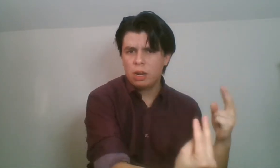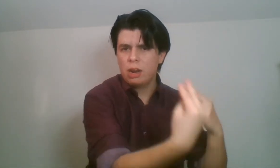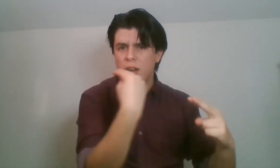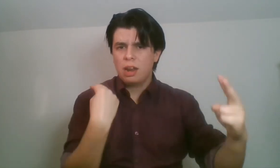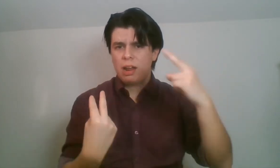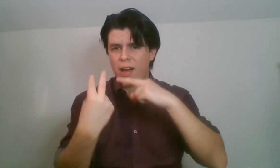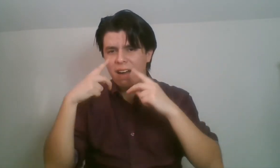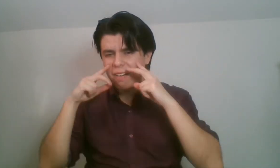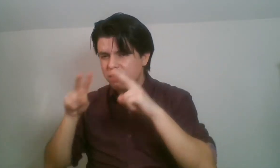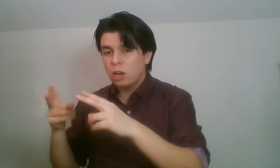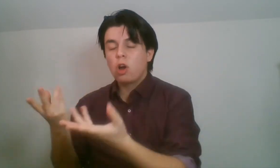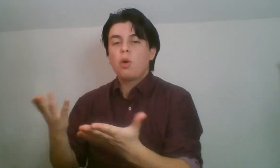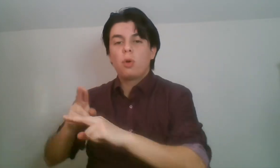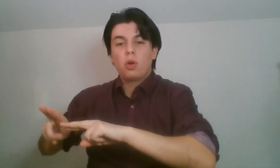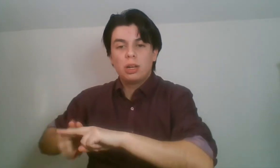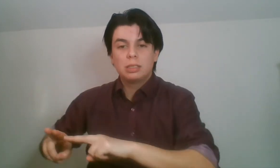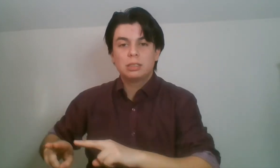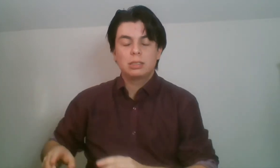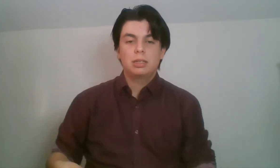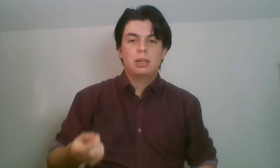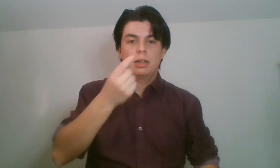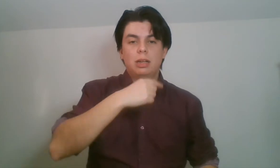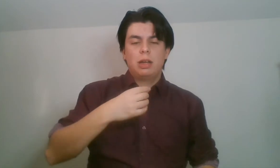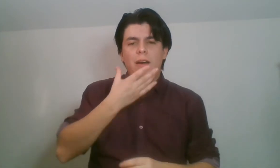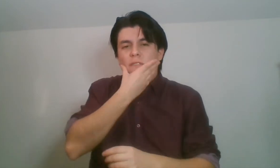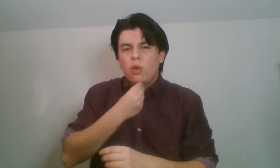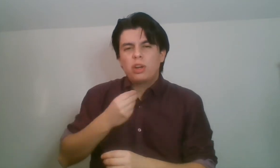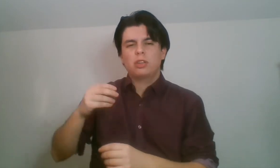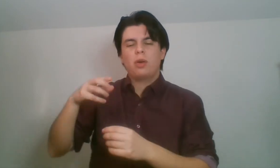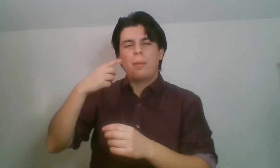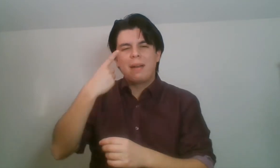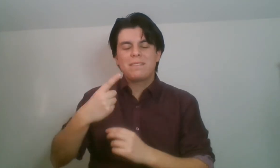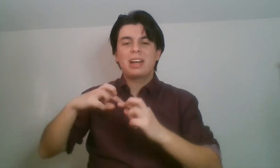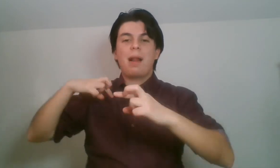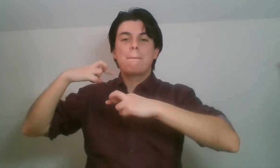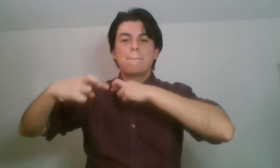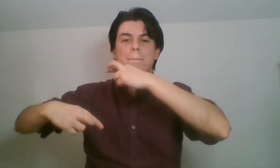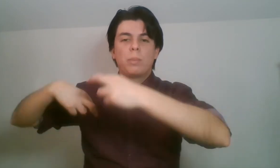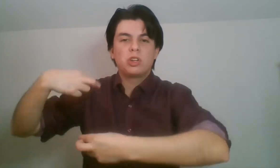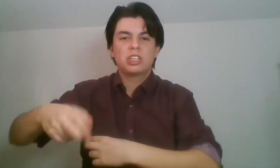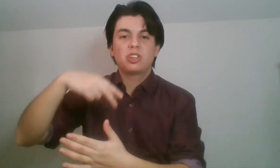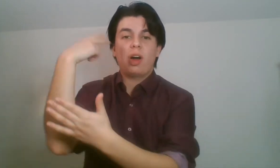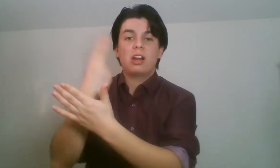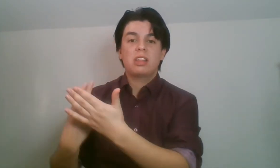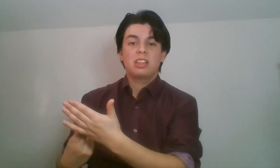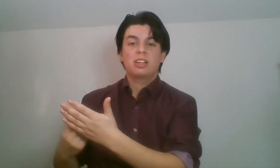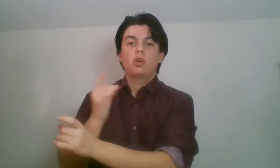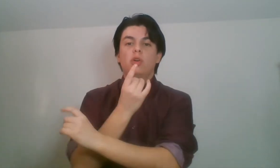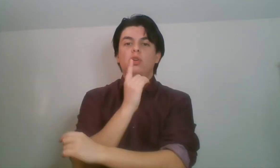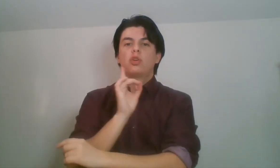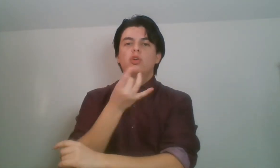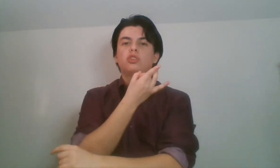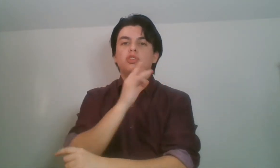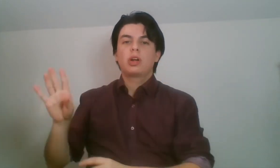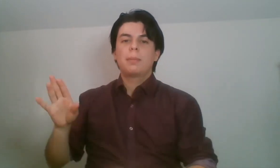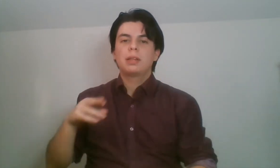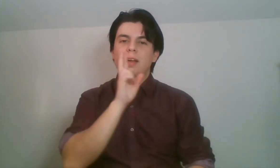cómo se creaba, qué bonito tener la posibilidad de ir a ver los procesos artísticos y no solamente